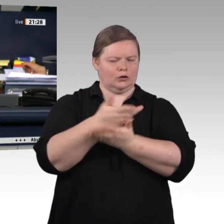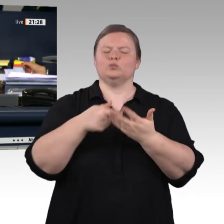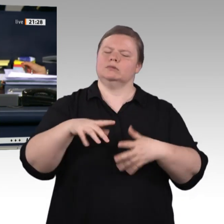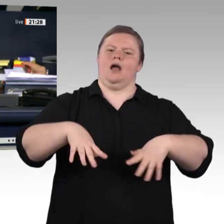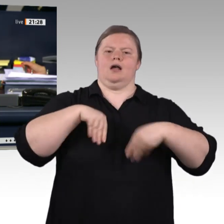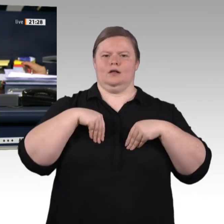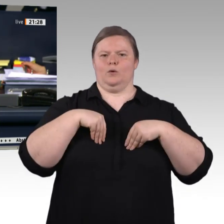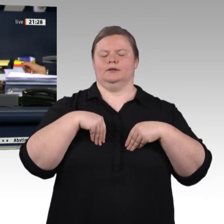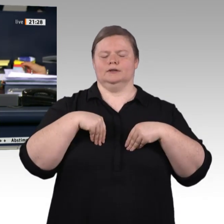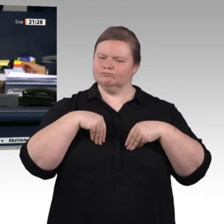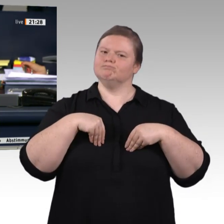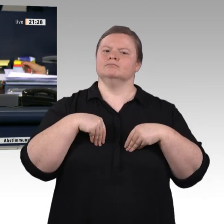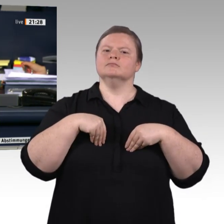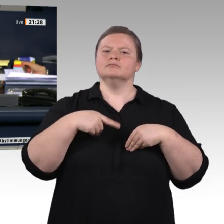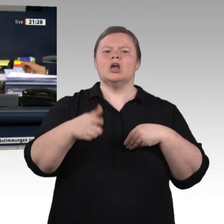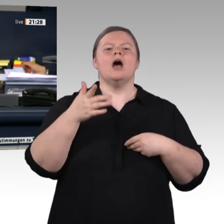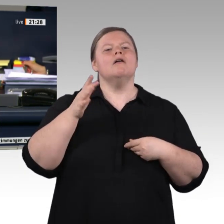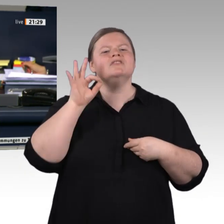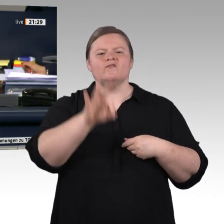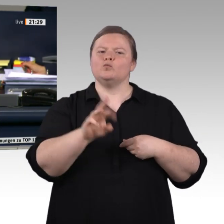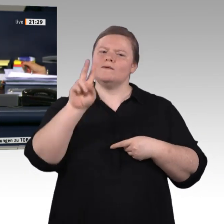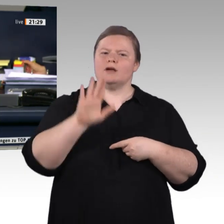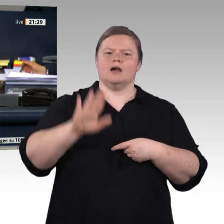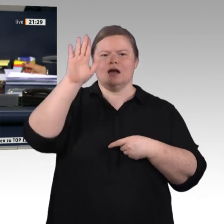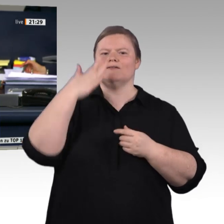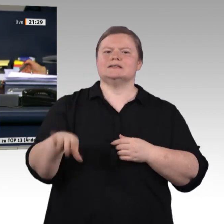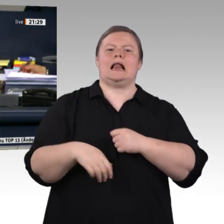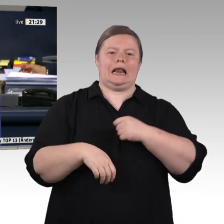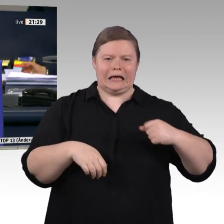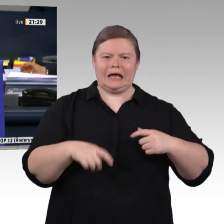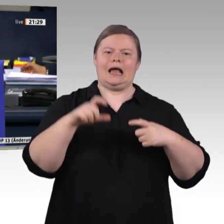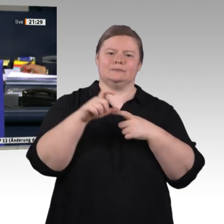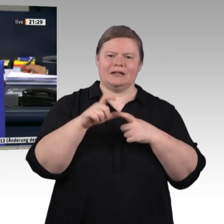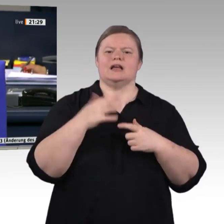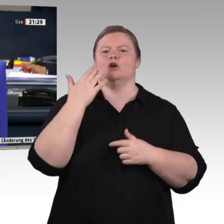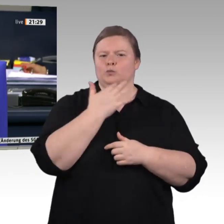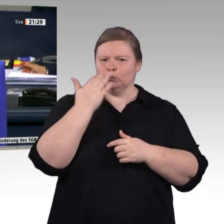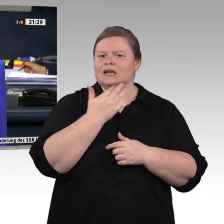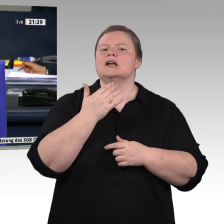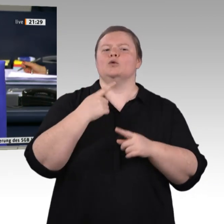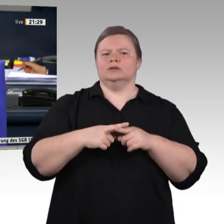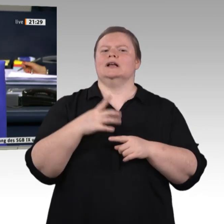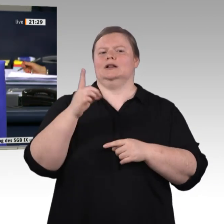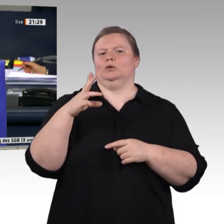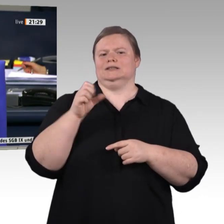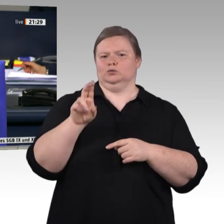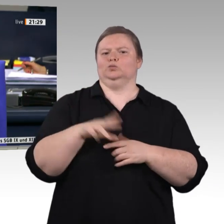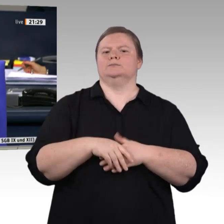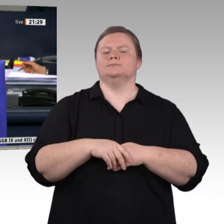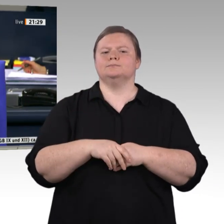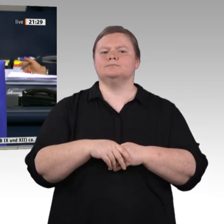der SPD, Bündnis 90 Die Grünen und der CDU/CSU in geografischer Reihenfolge.